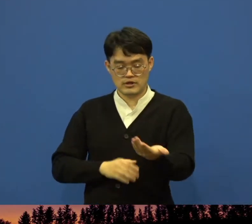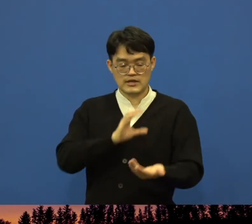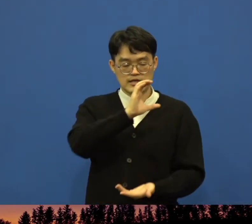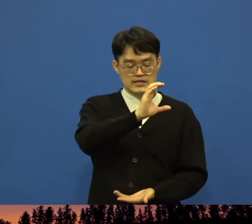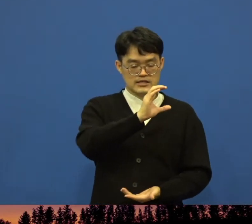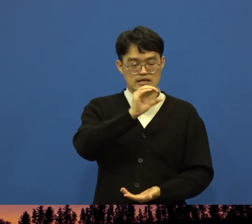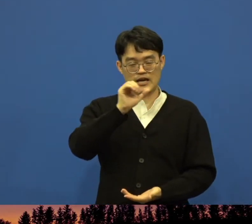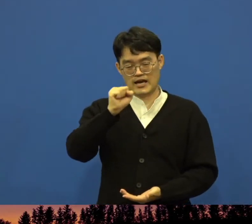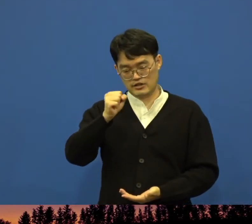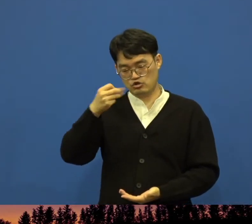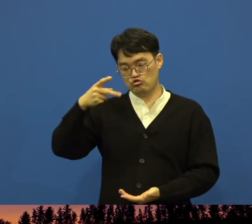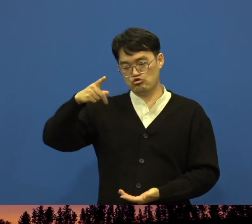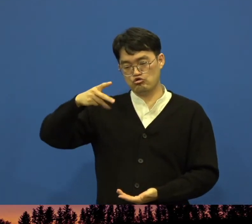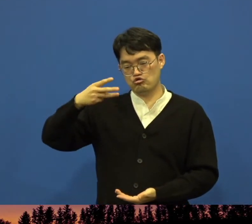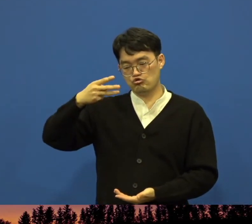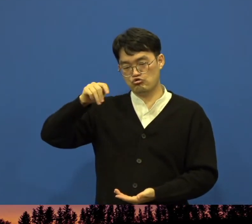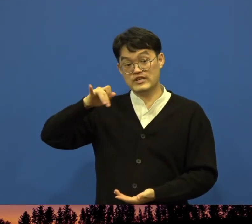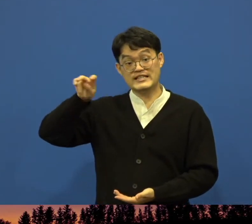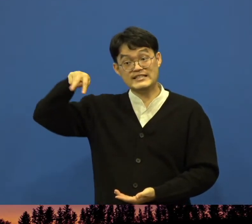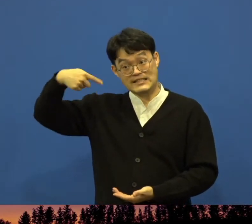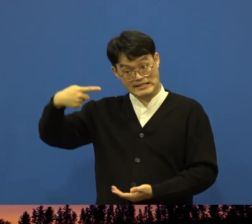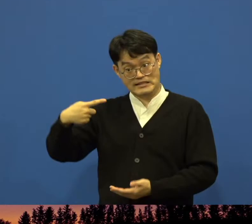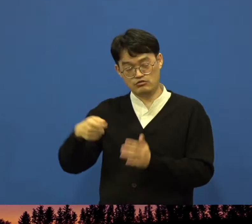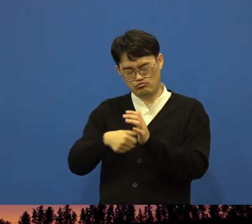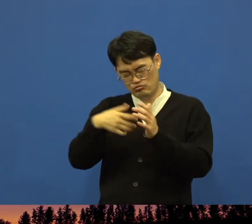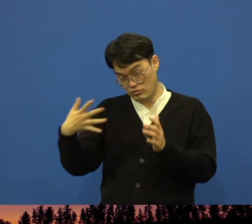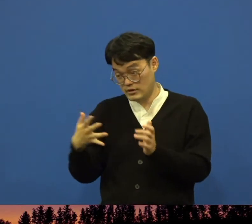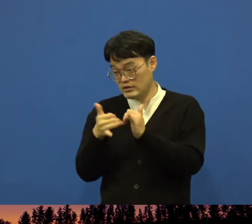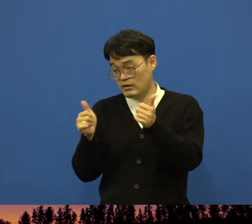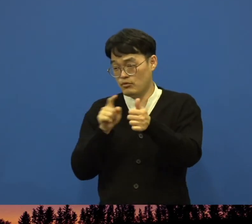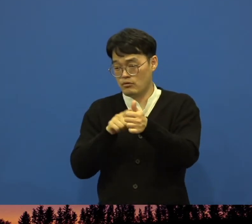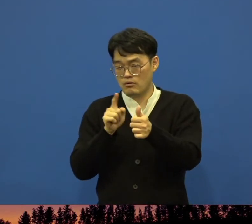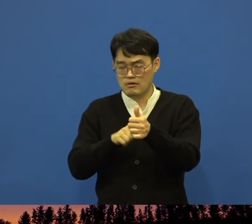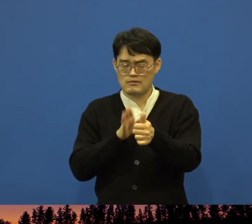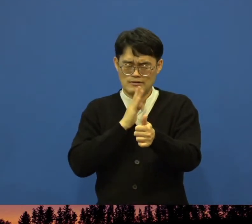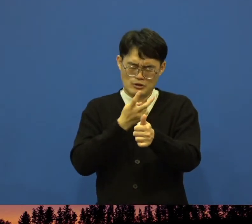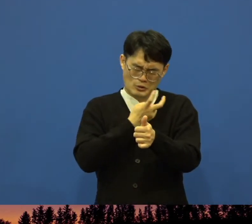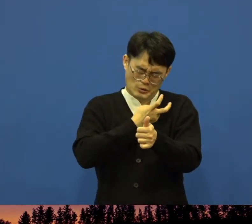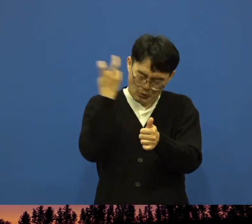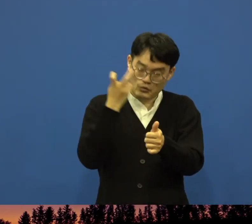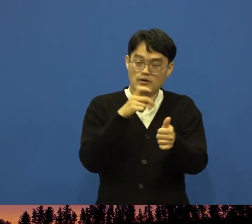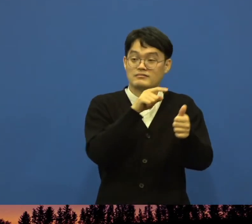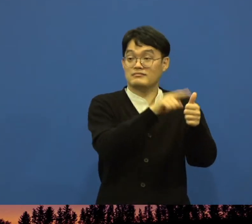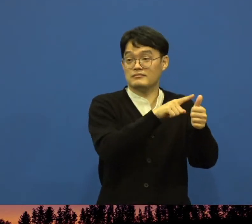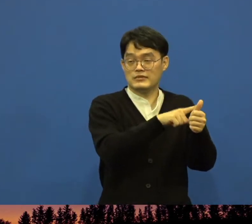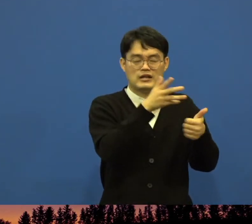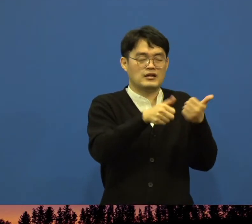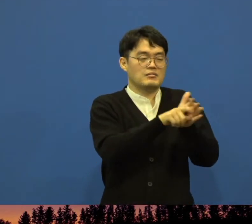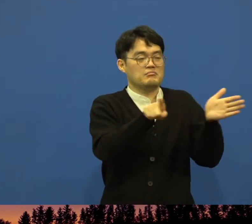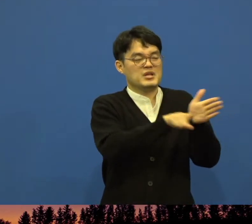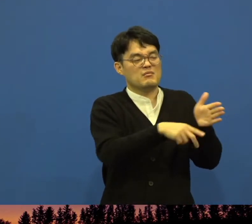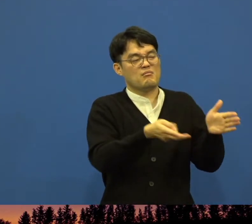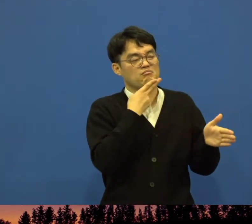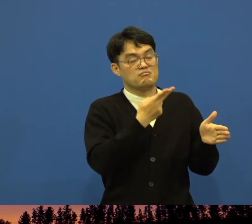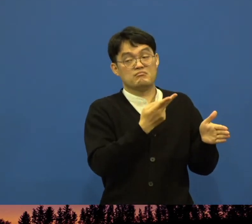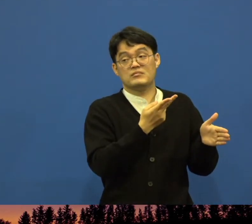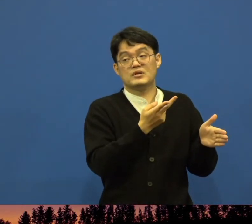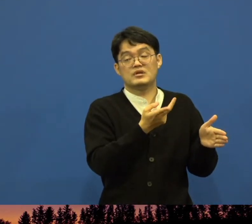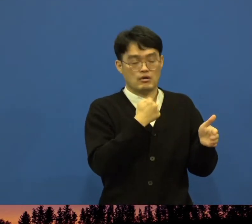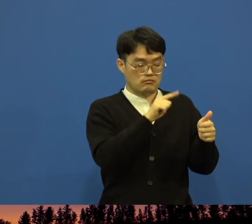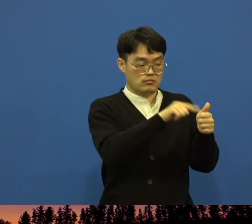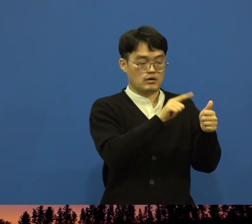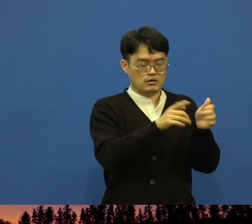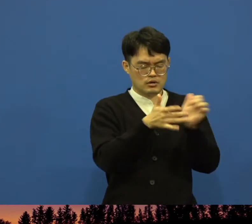쉽지는 않지만 이 어마어마한 지성을 가지고 하나님을 믿지 않았던 그가 어느 날 예수를